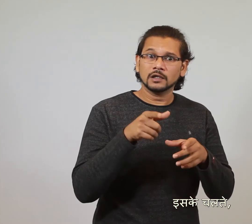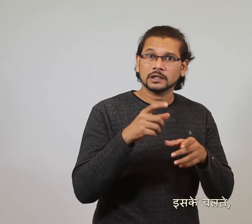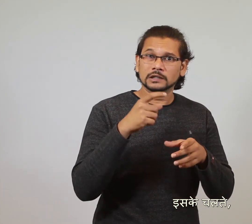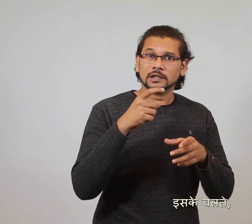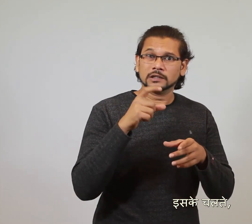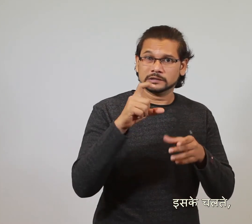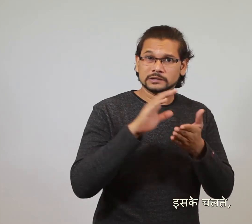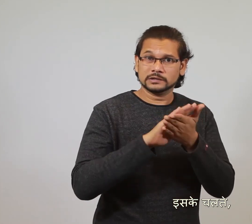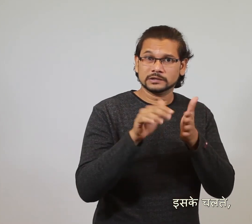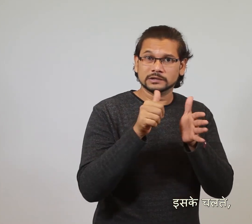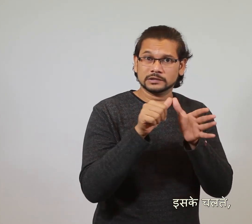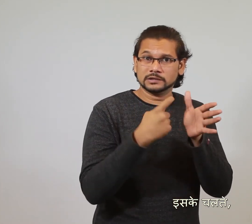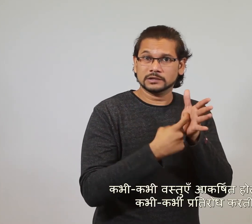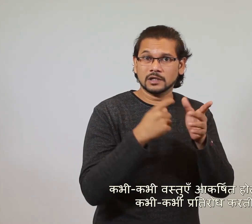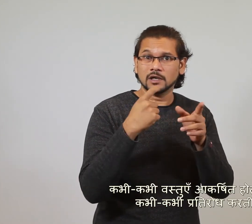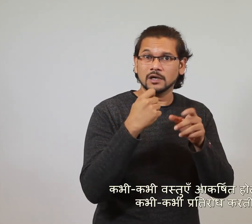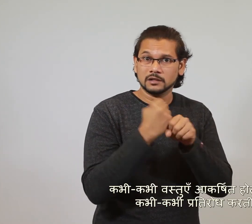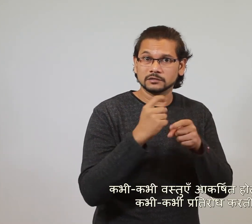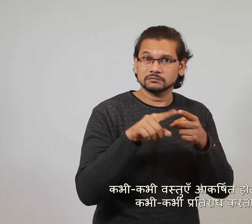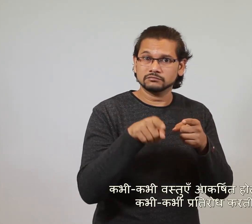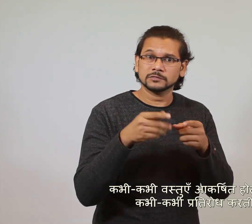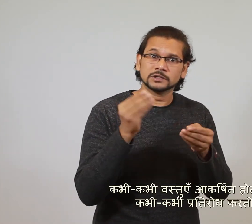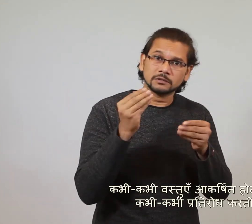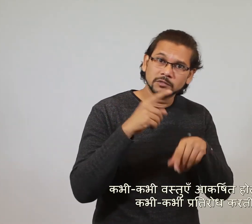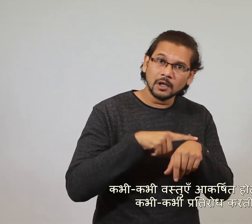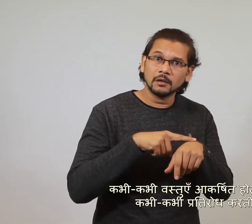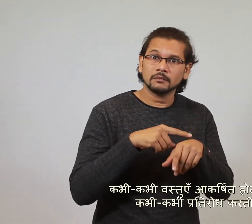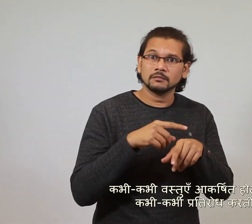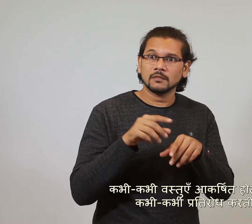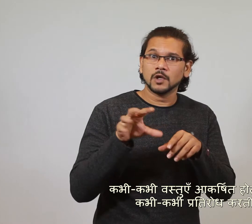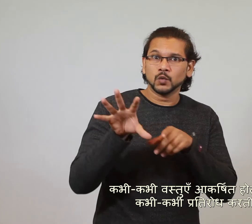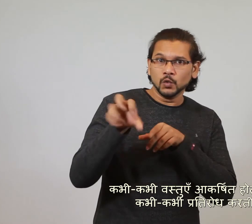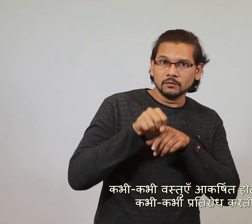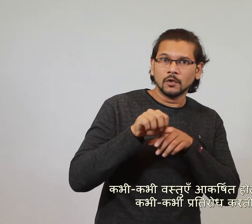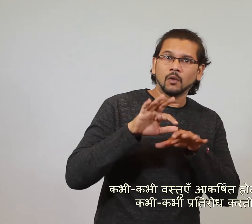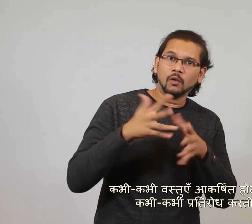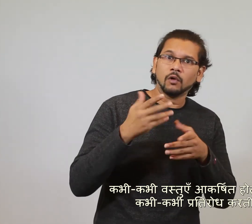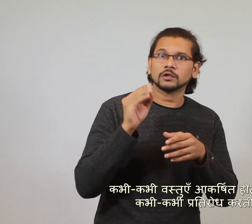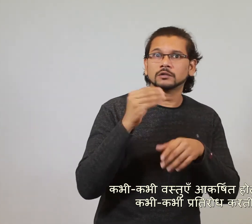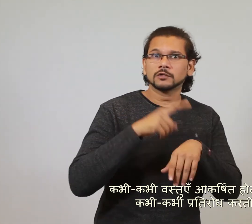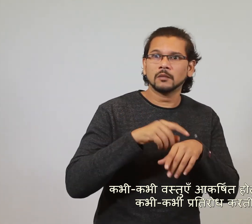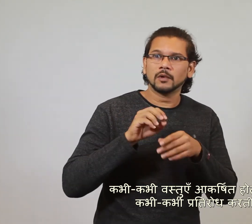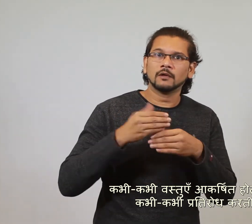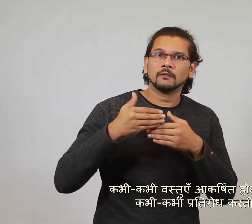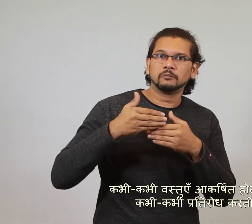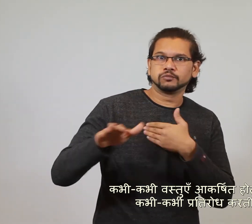इसके चलते कभी-कभी वस्तुए आकरशित होती है और कभी-कभी प्रतिरोध करती है